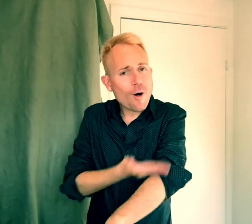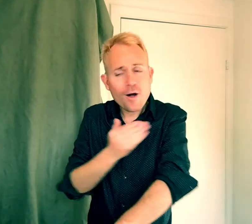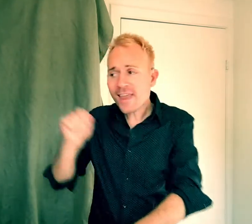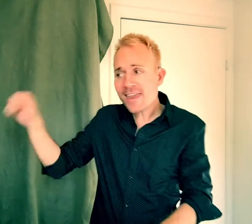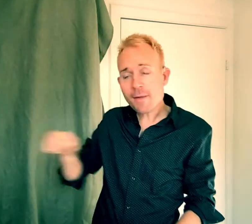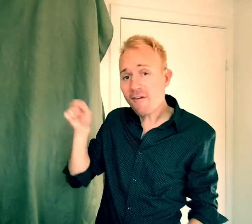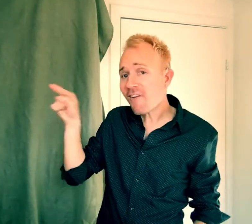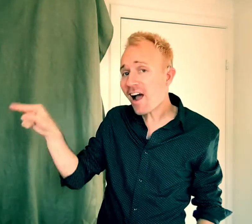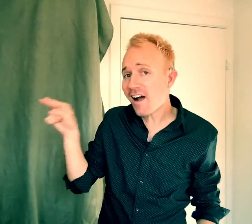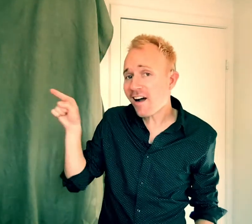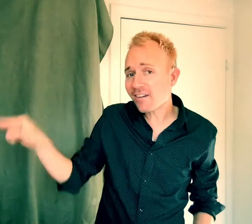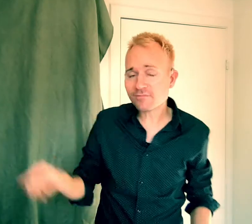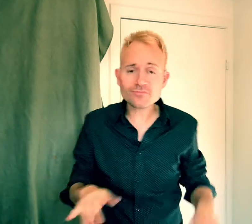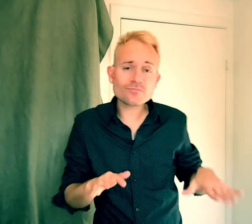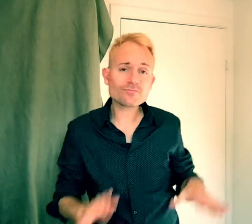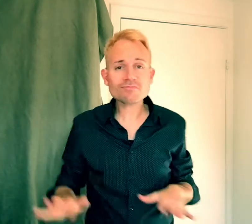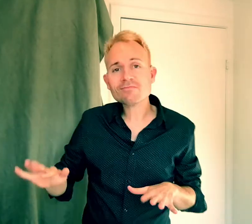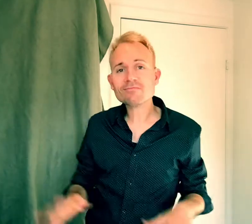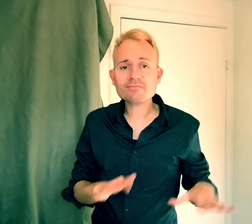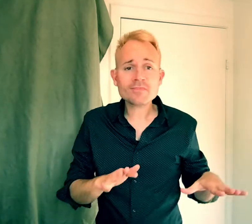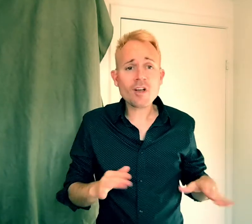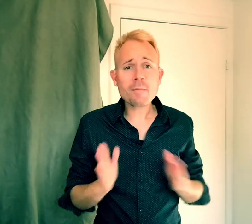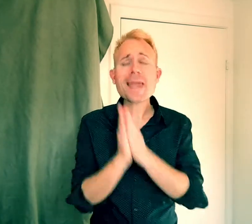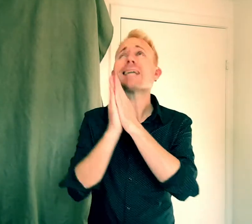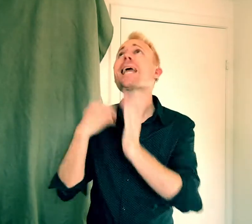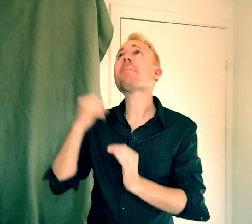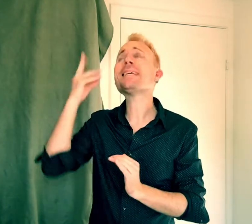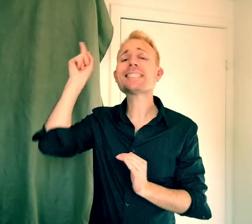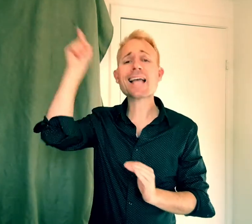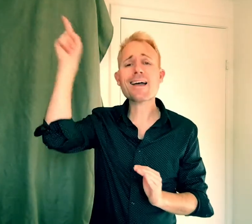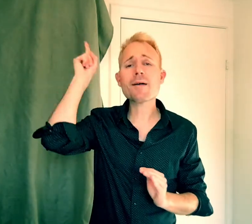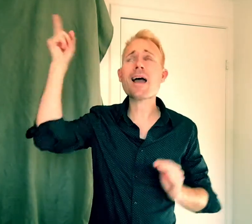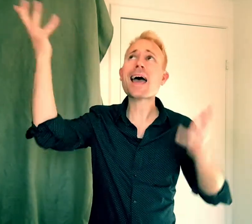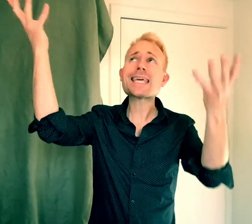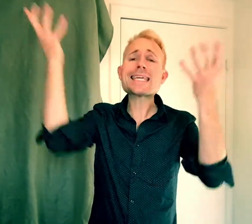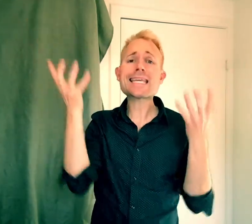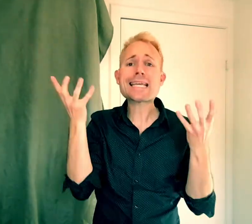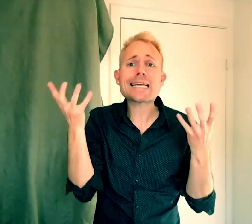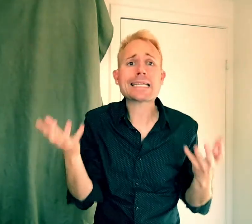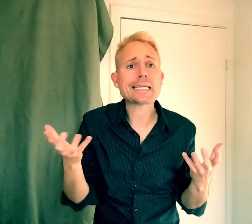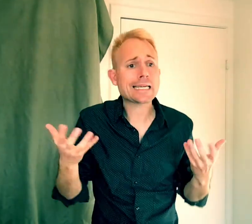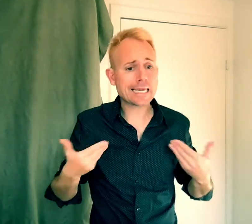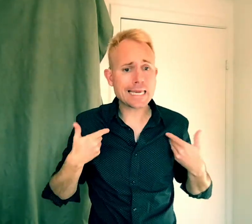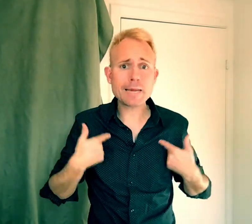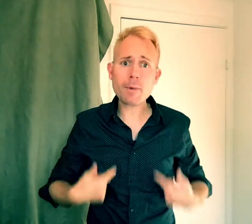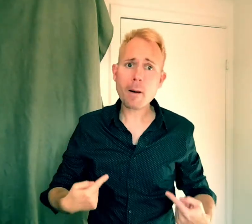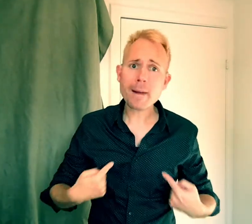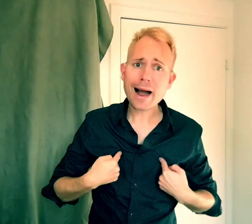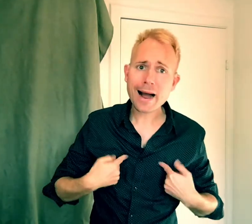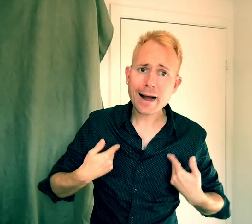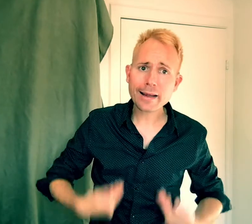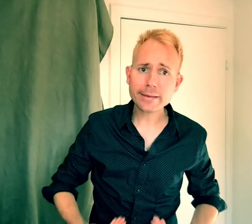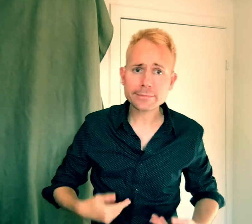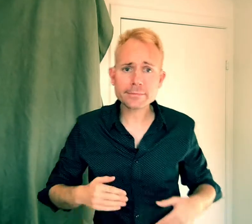hjemmefra, og dertil min skaber, at du griber mig. er